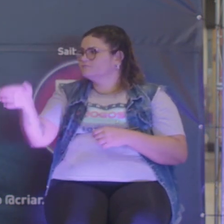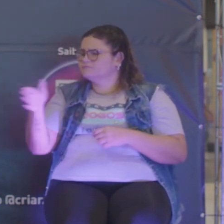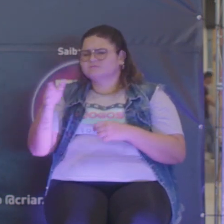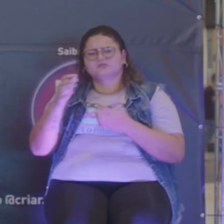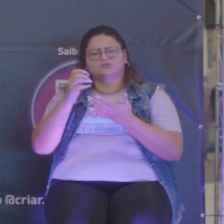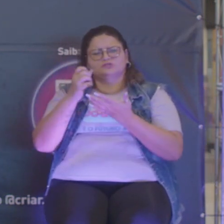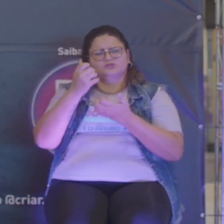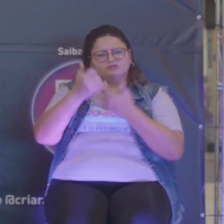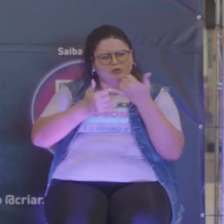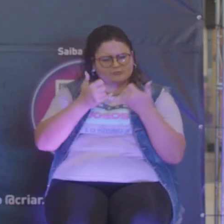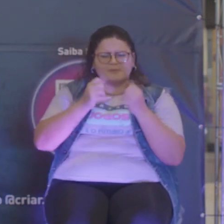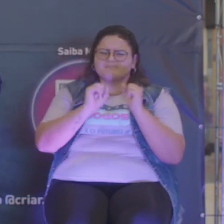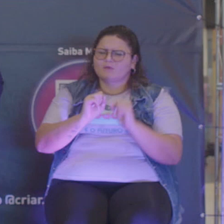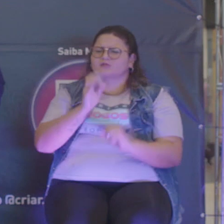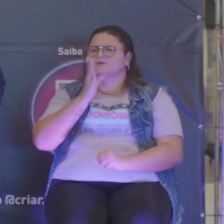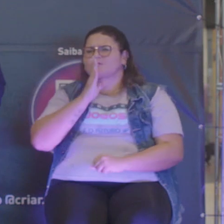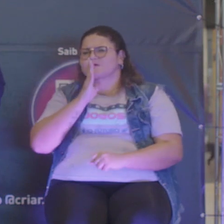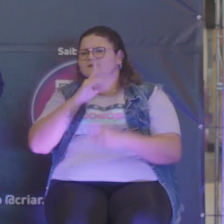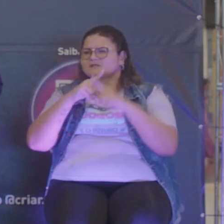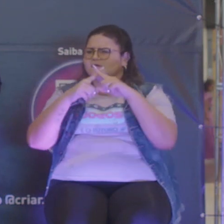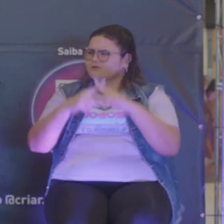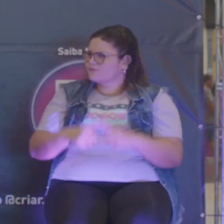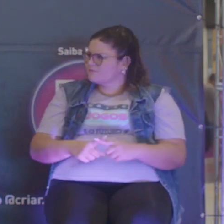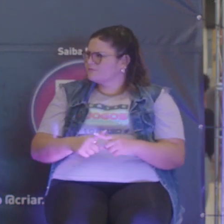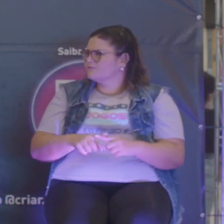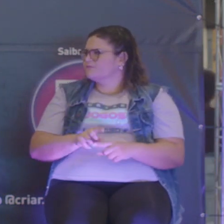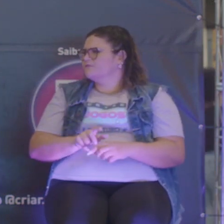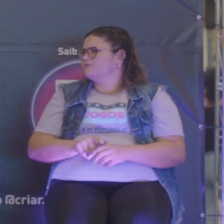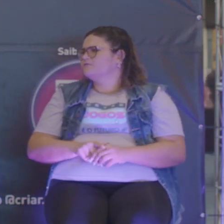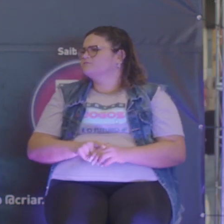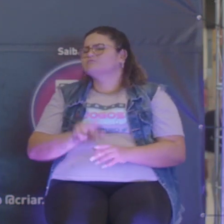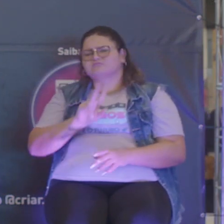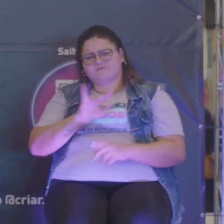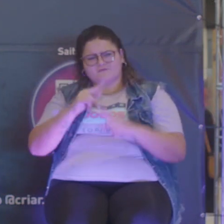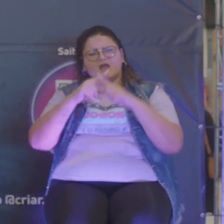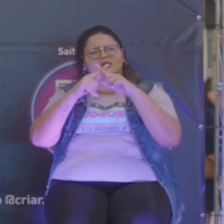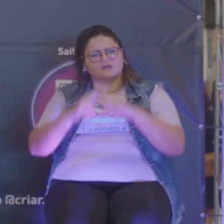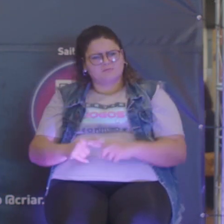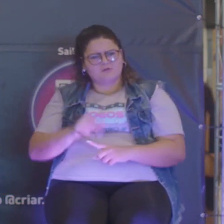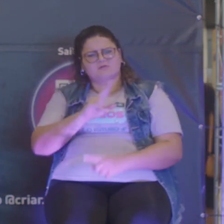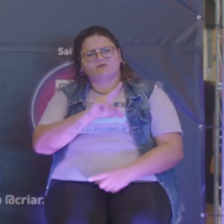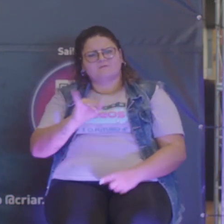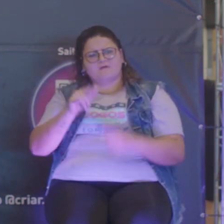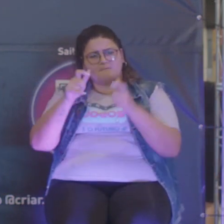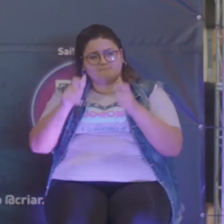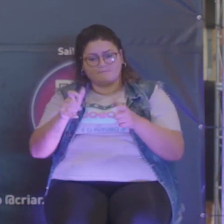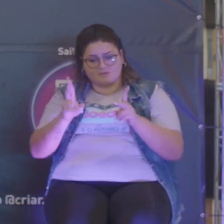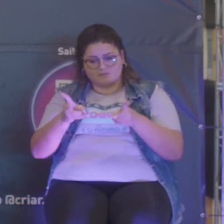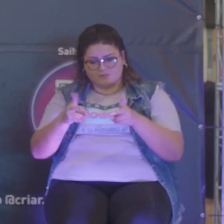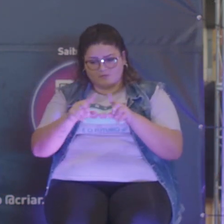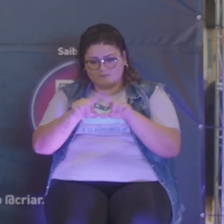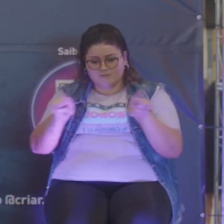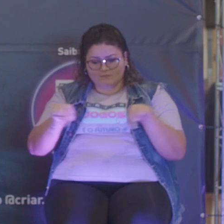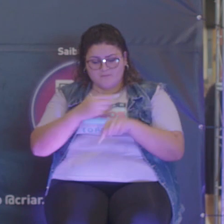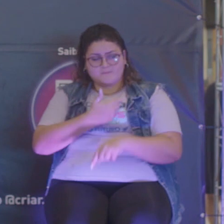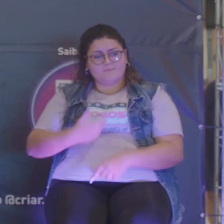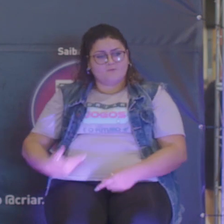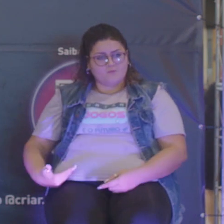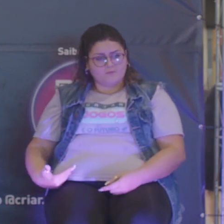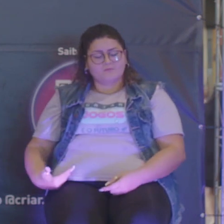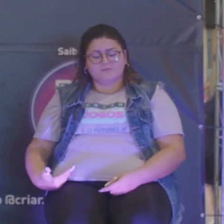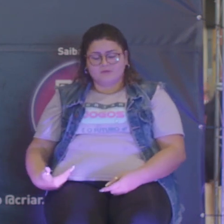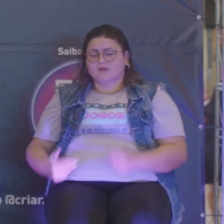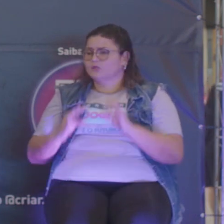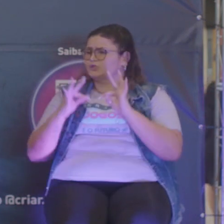jogar e conhecer, competir. Vão ter campeonatos sendo feitos naquela arena. É uma arena pública. Então, todo